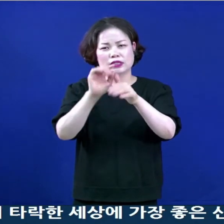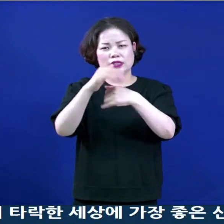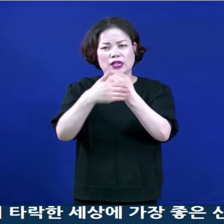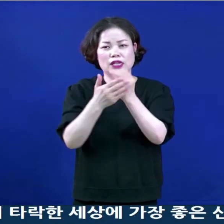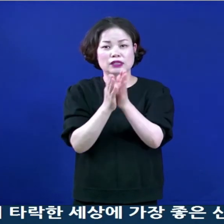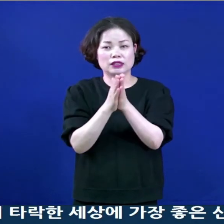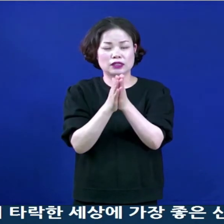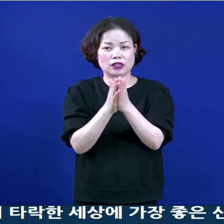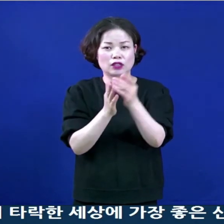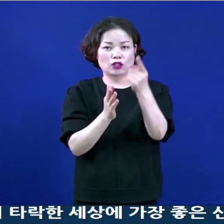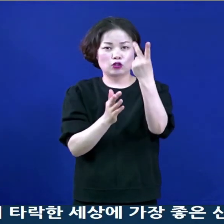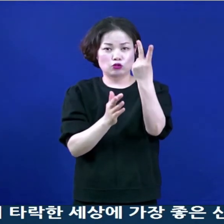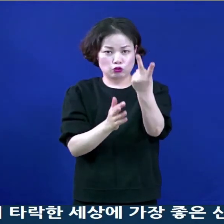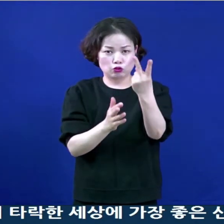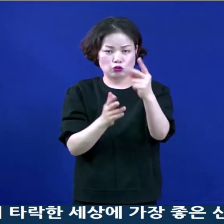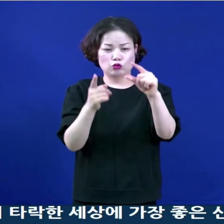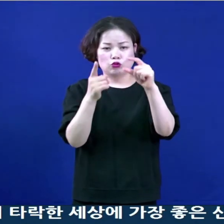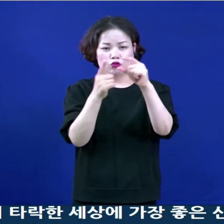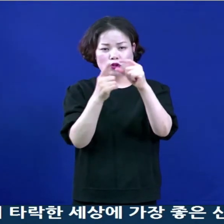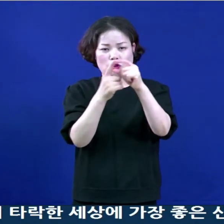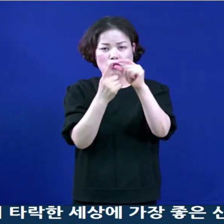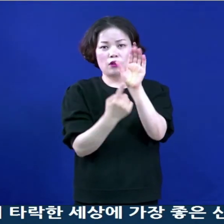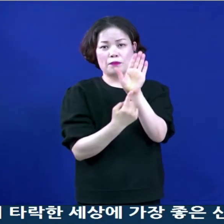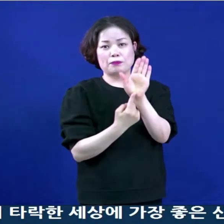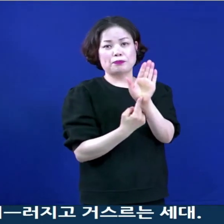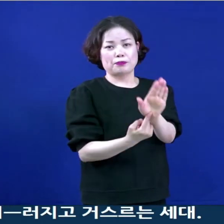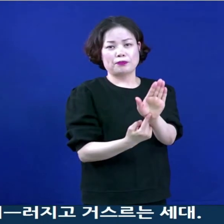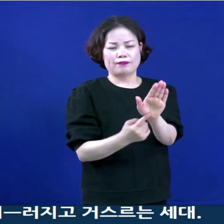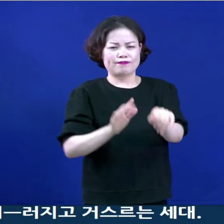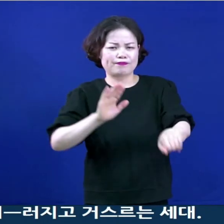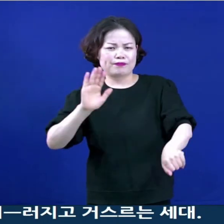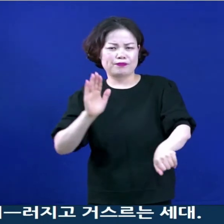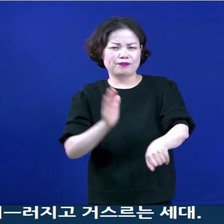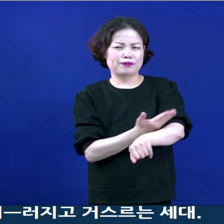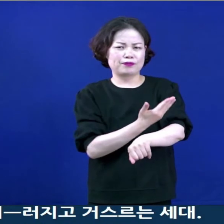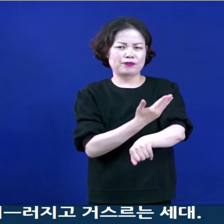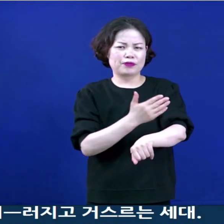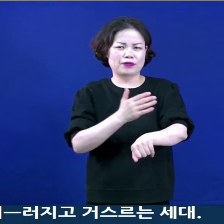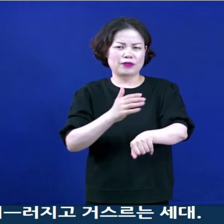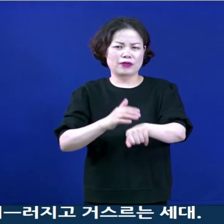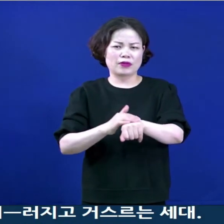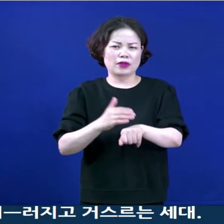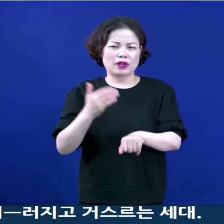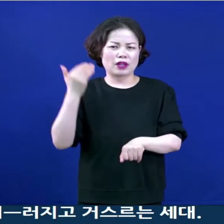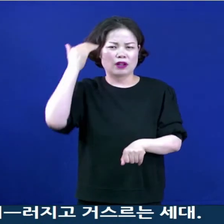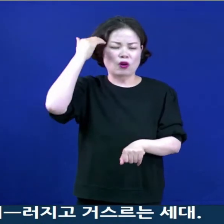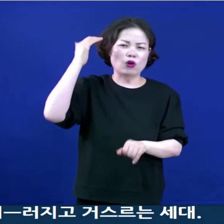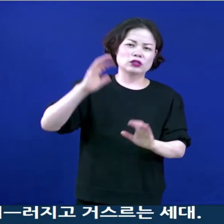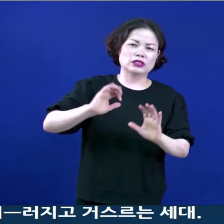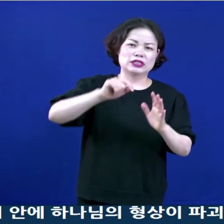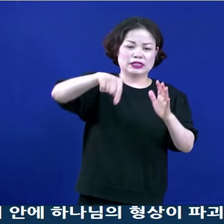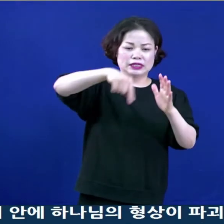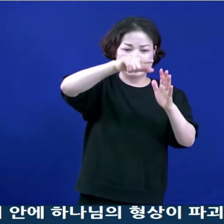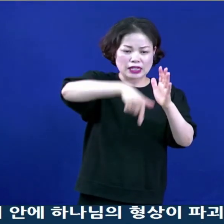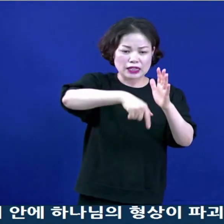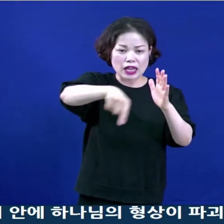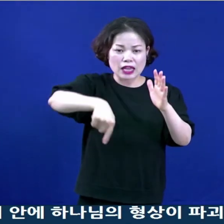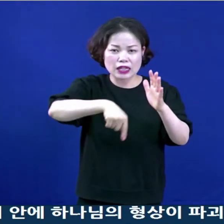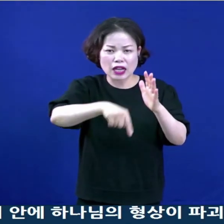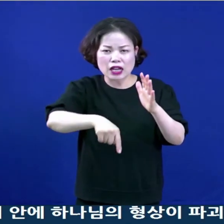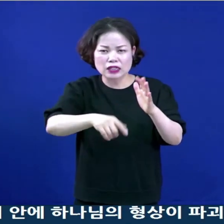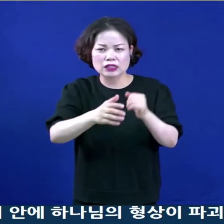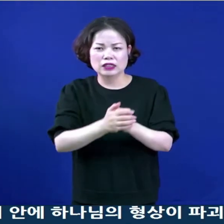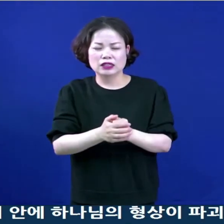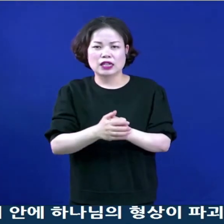두 용어가 딱 조화를 이루고 나오는 겁니다. 어그러지고 거스르는 세대. 이 세대 가운데 우리가